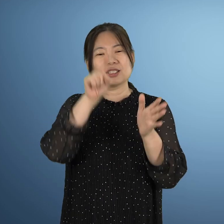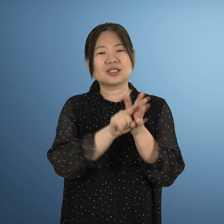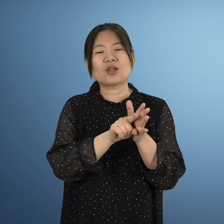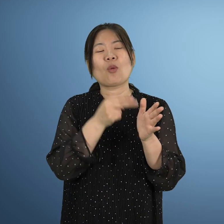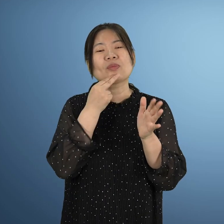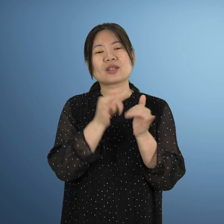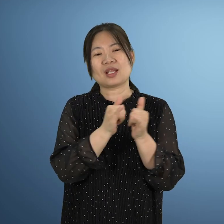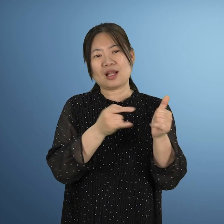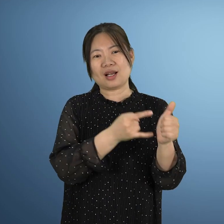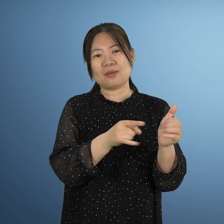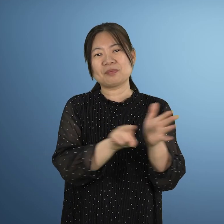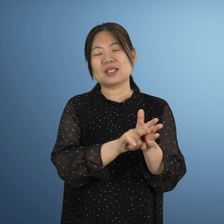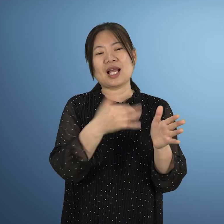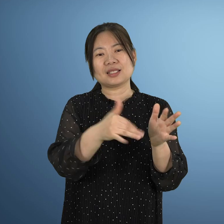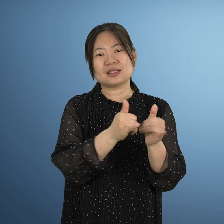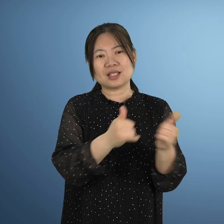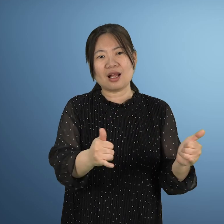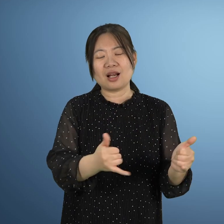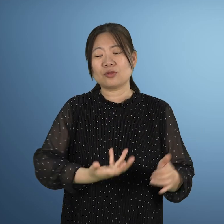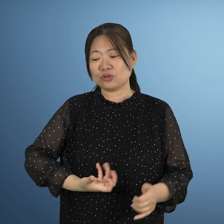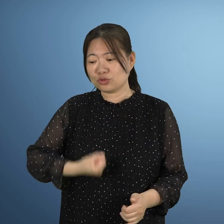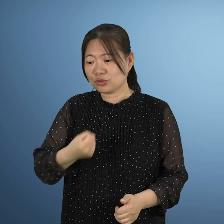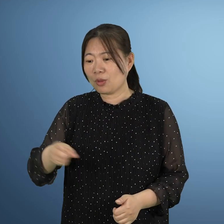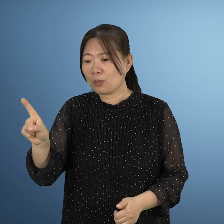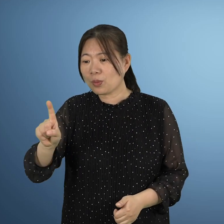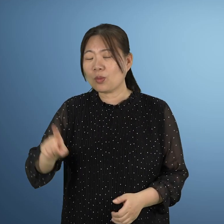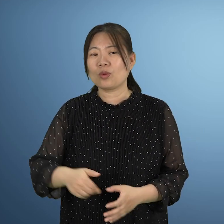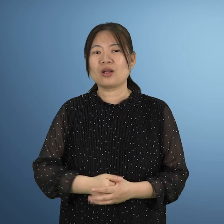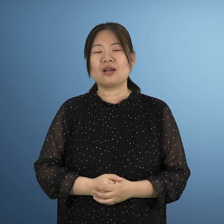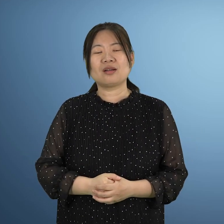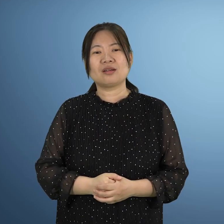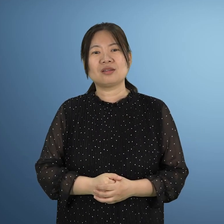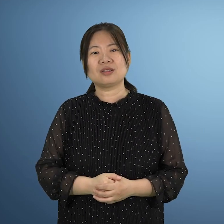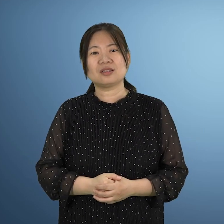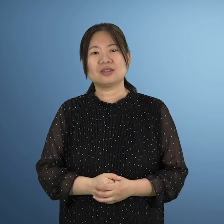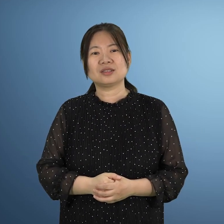비기독교인들이었다. 무엇에 충격을 받았는가 하면